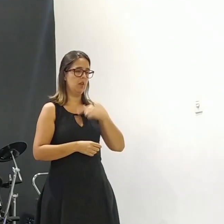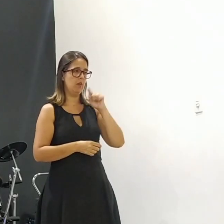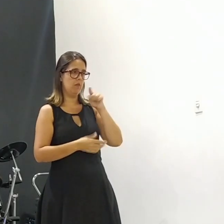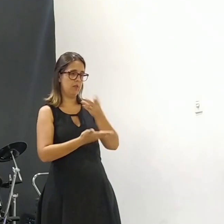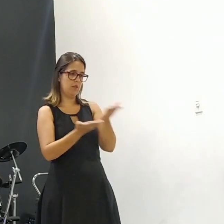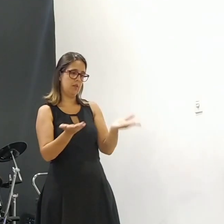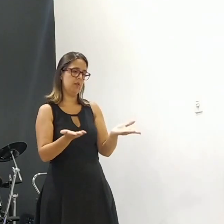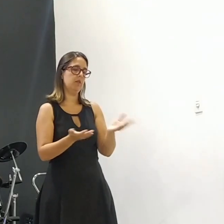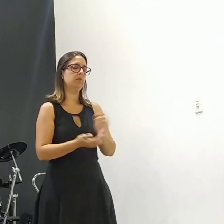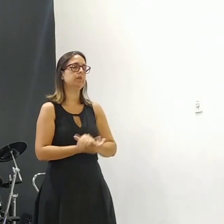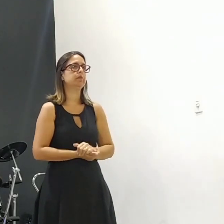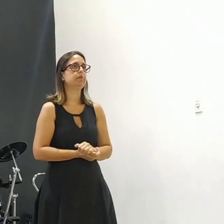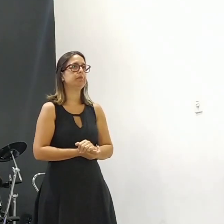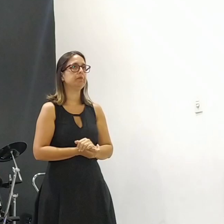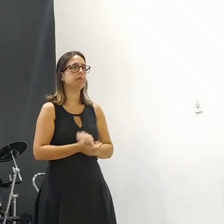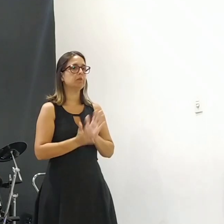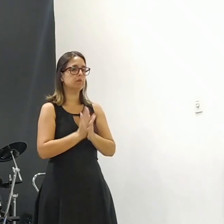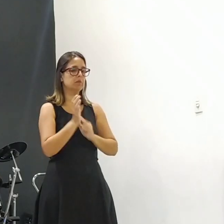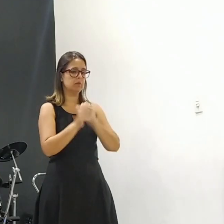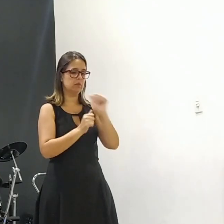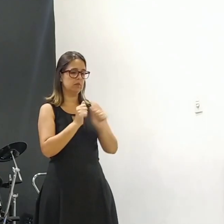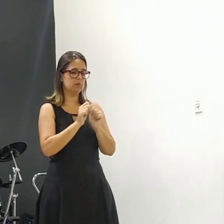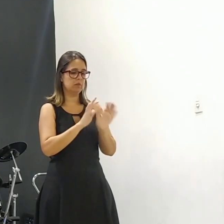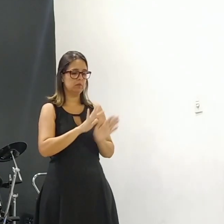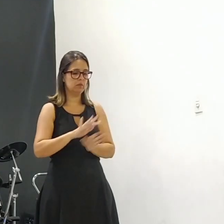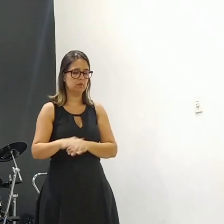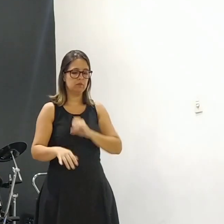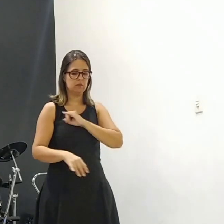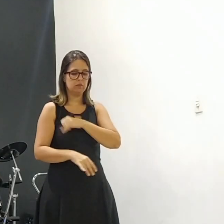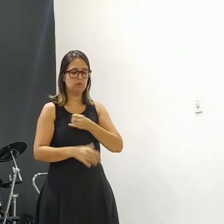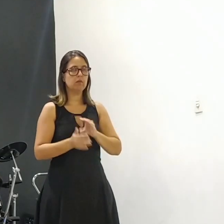você. Aleluias. Lá em João 14,